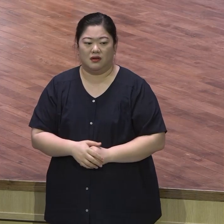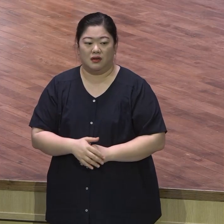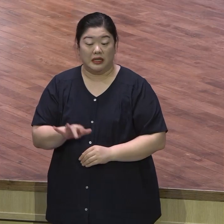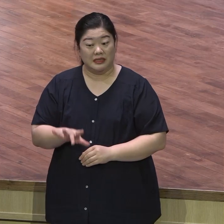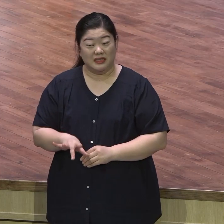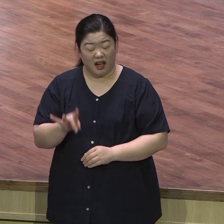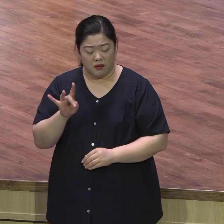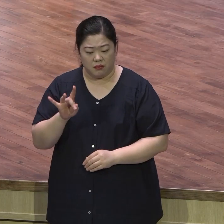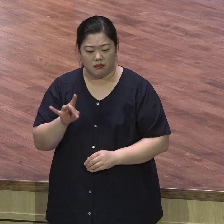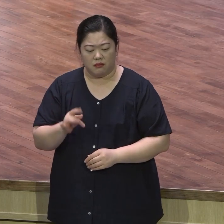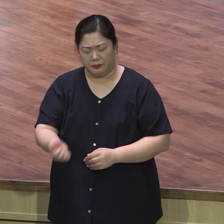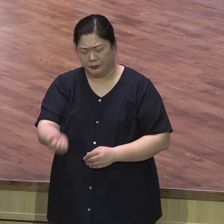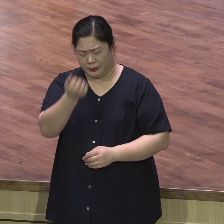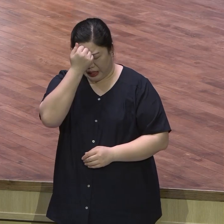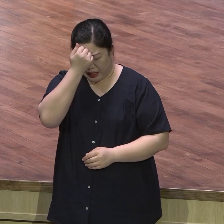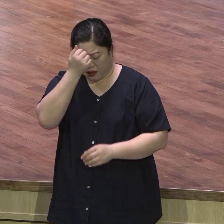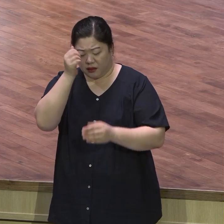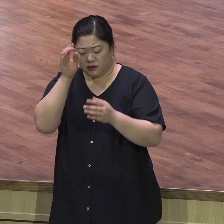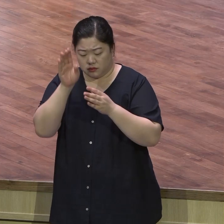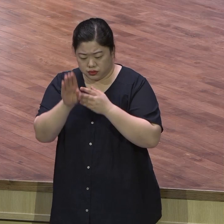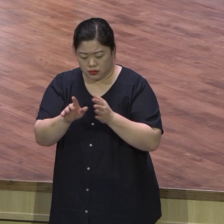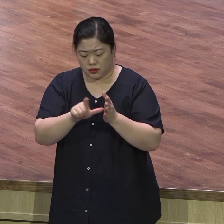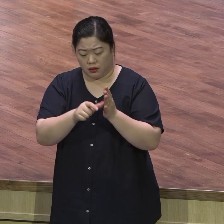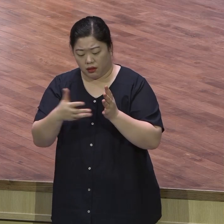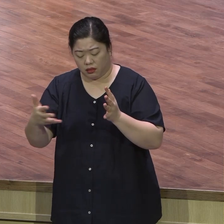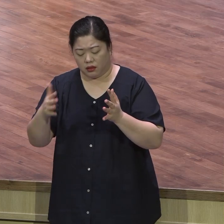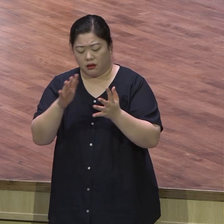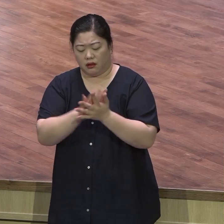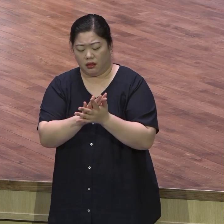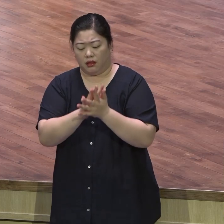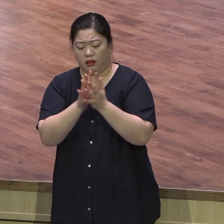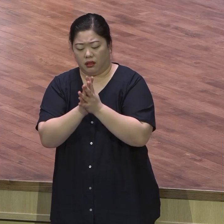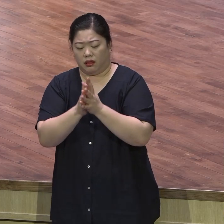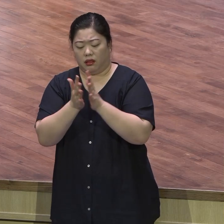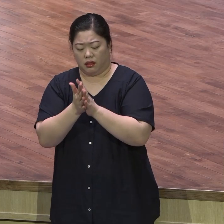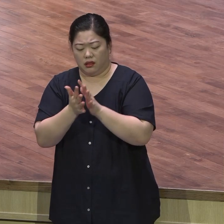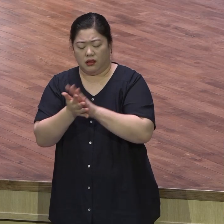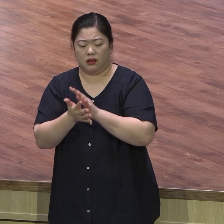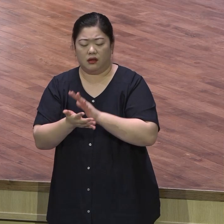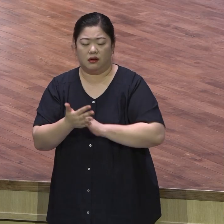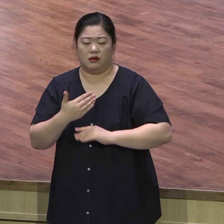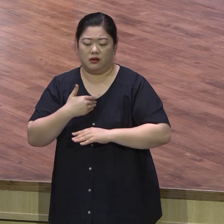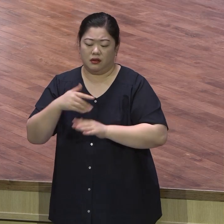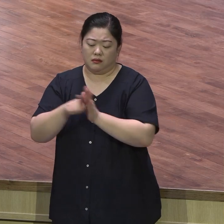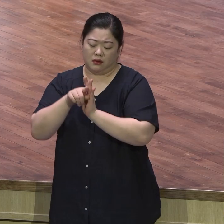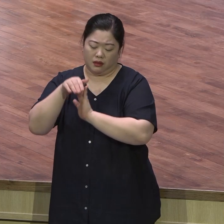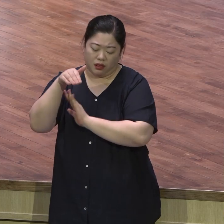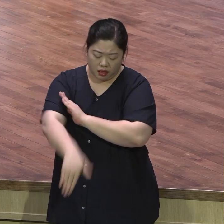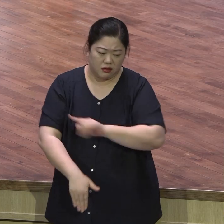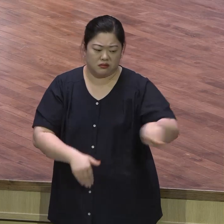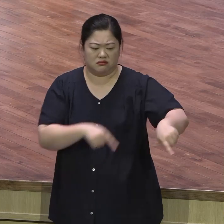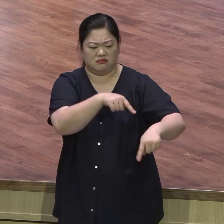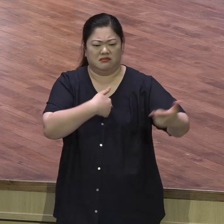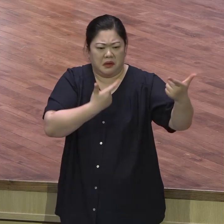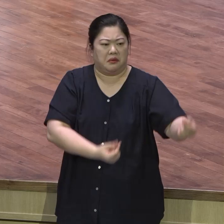멀리 멀리 멀리 멀리 조금씩 조금씩 사라지게 되어있어요.